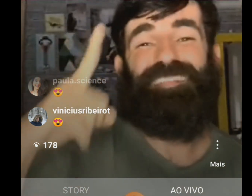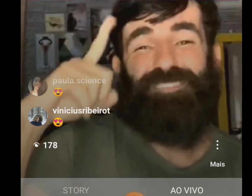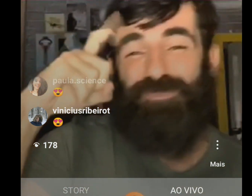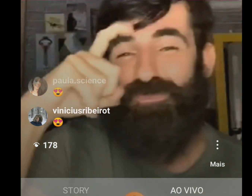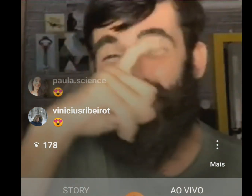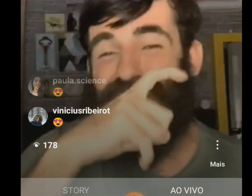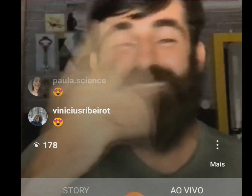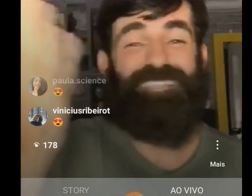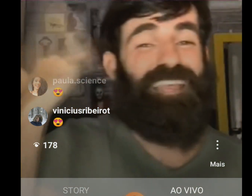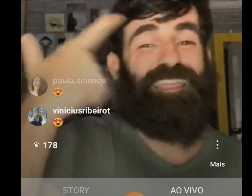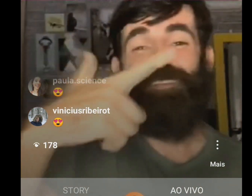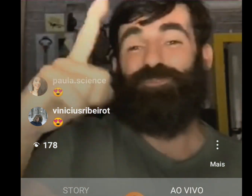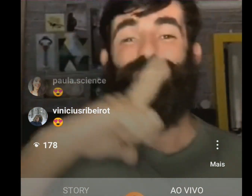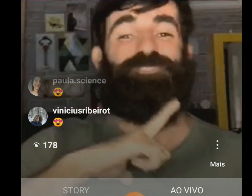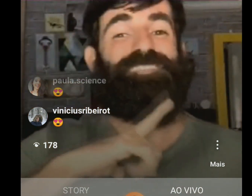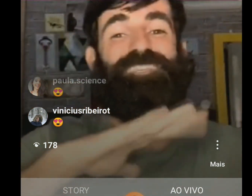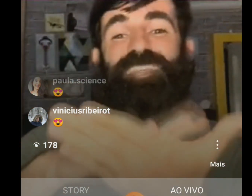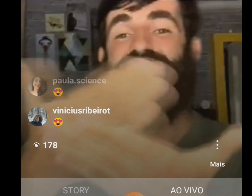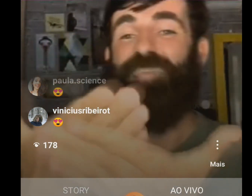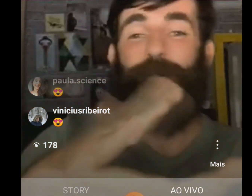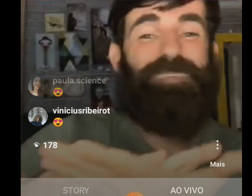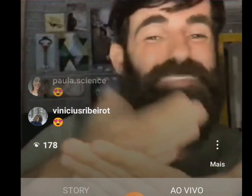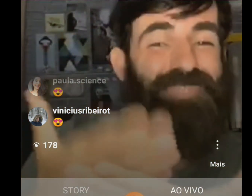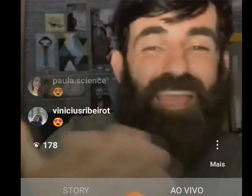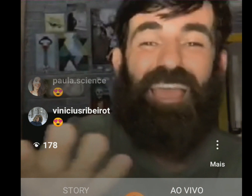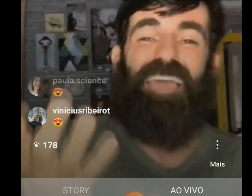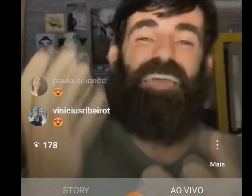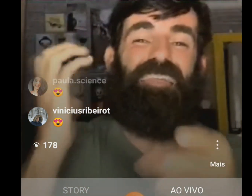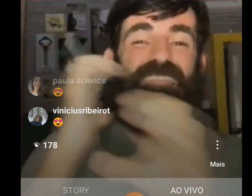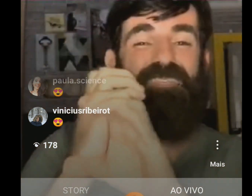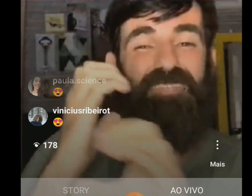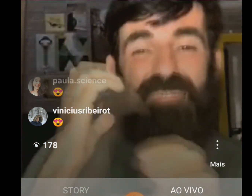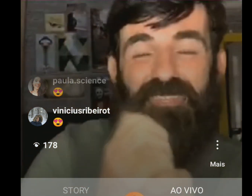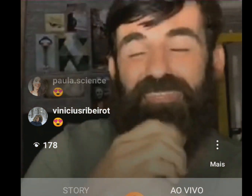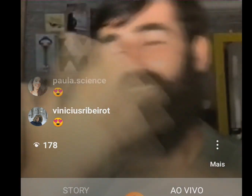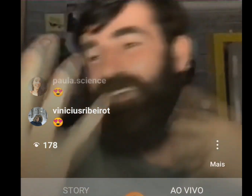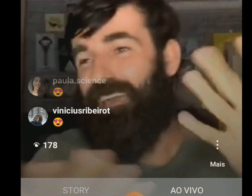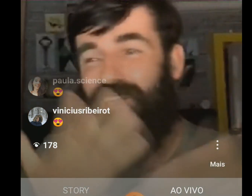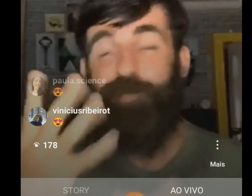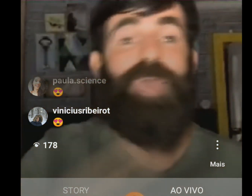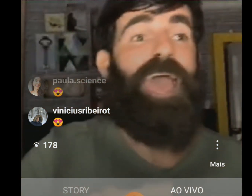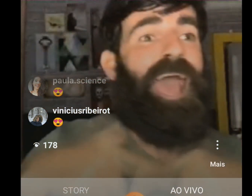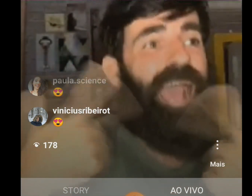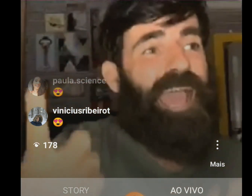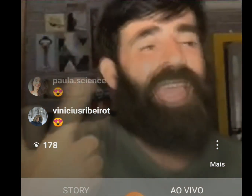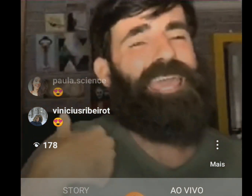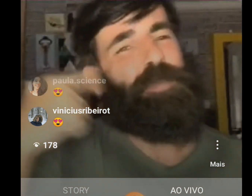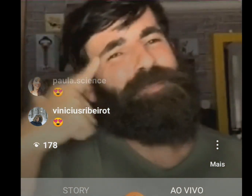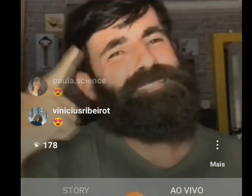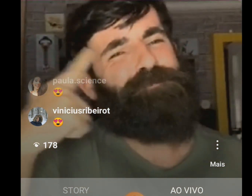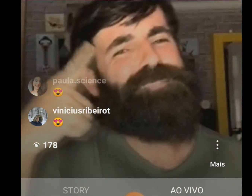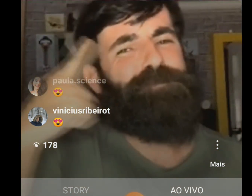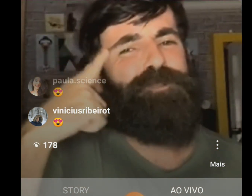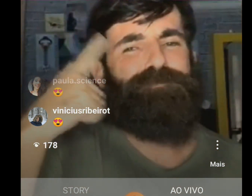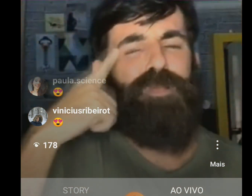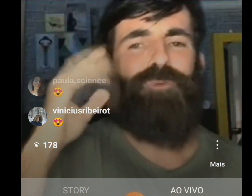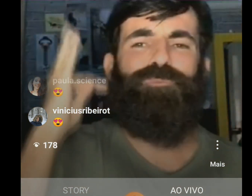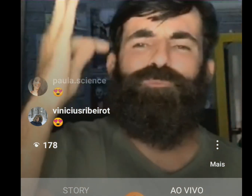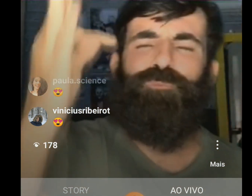Mas era muito difícil, porque não tinha interpretação, não tinha intérprete, tinha muitas barreiras na comunicação. Então eu pensei, no futuro, o